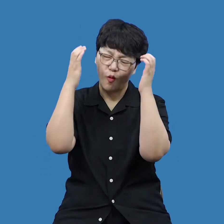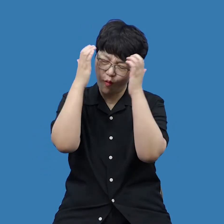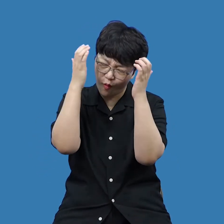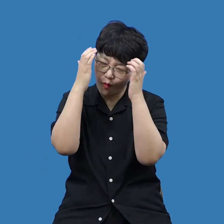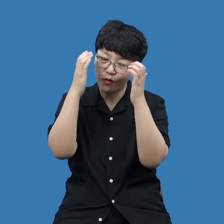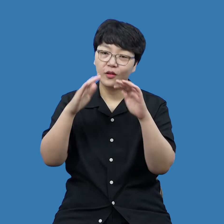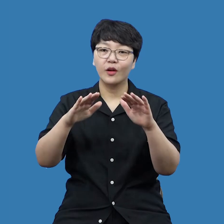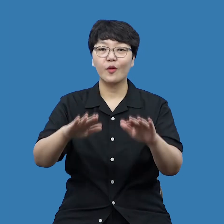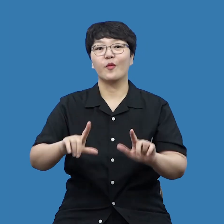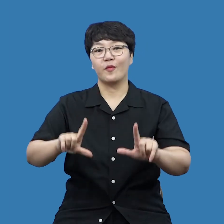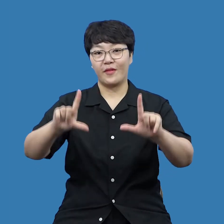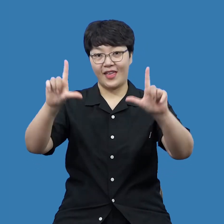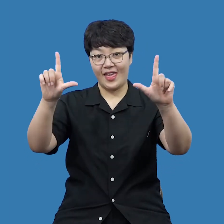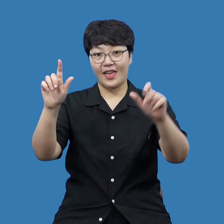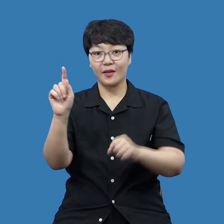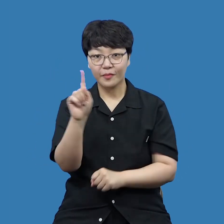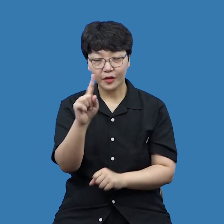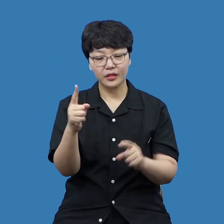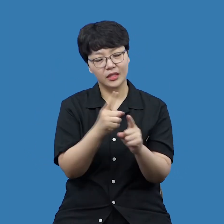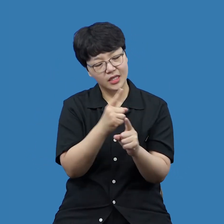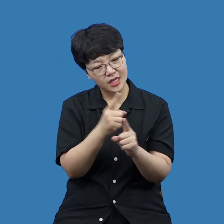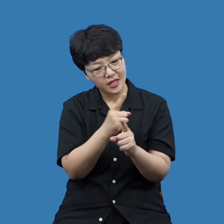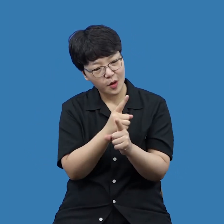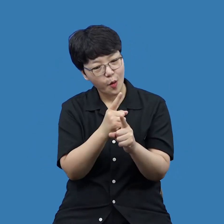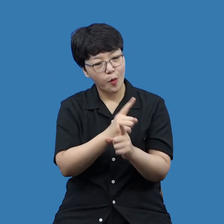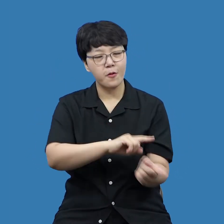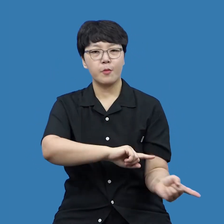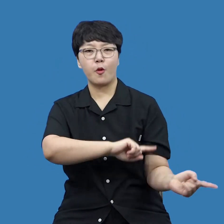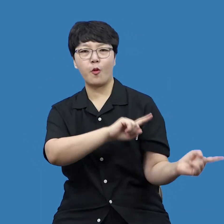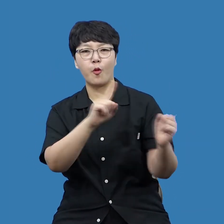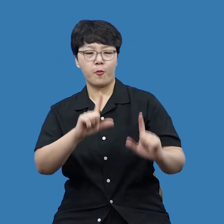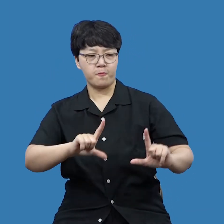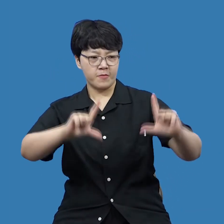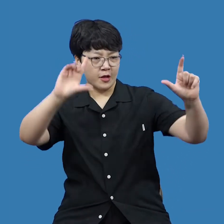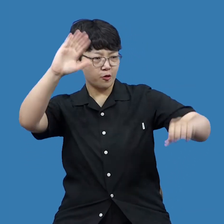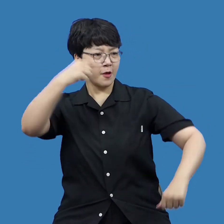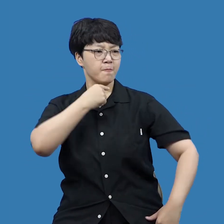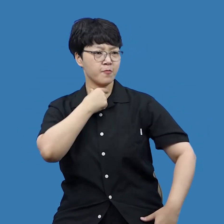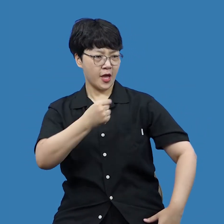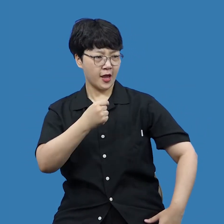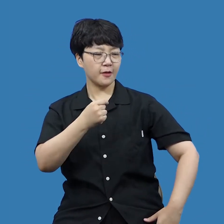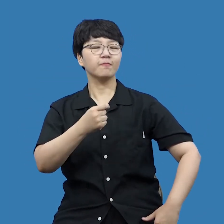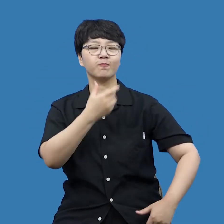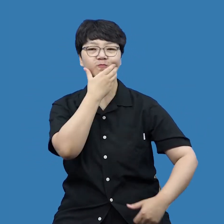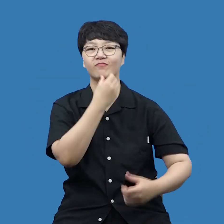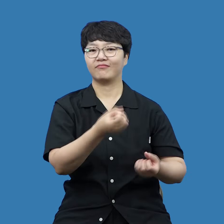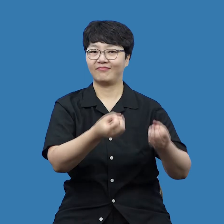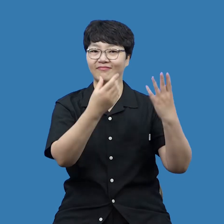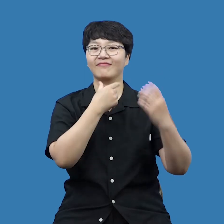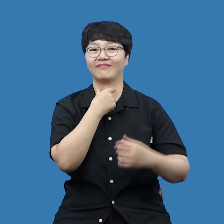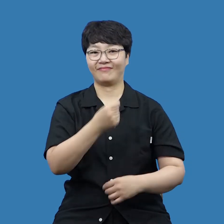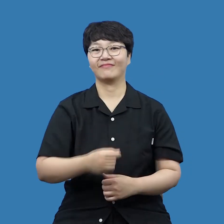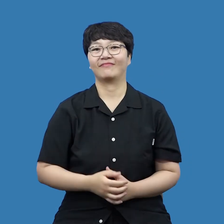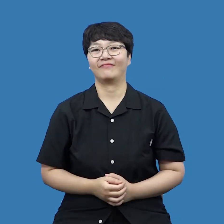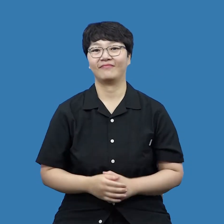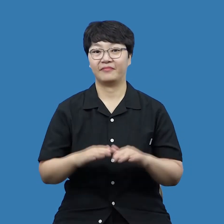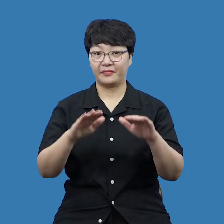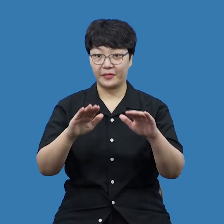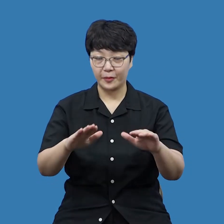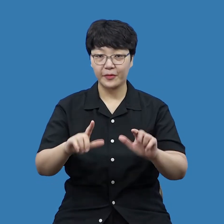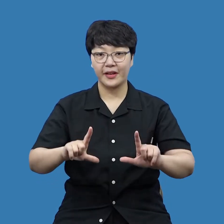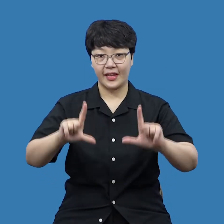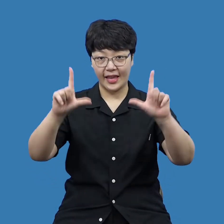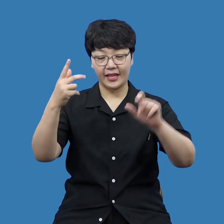치료와 회복의 한 해가 될 수 있기를 주님의 이름으로 축복합니다. 이 한 해가